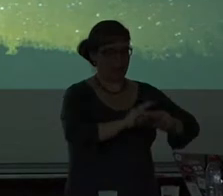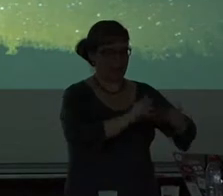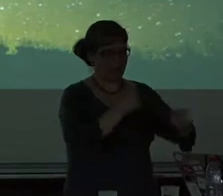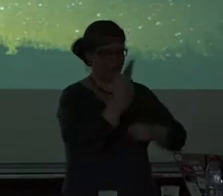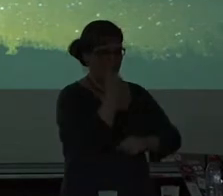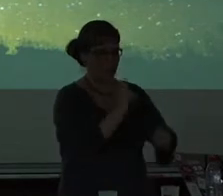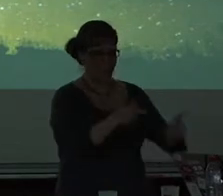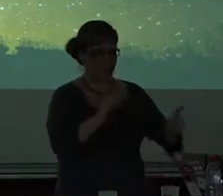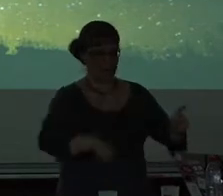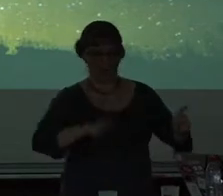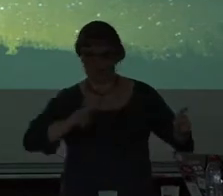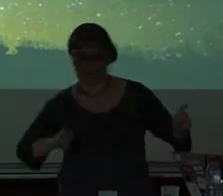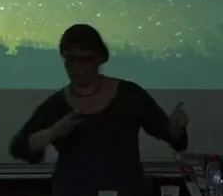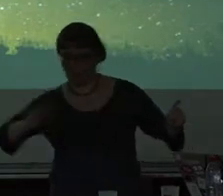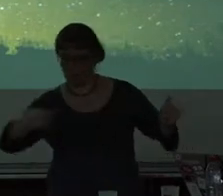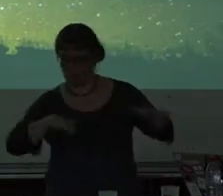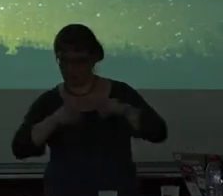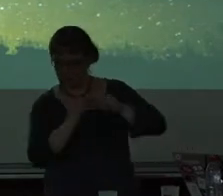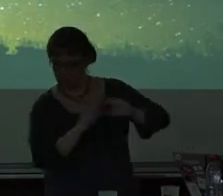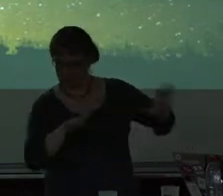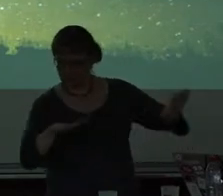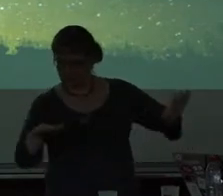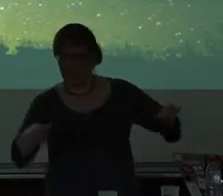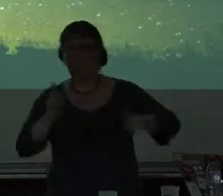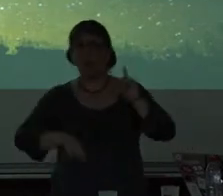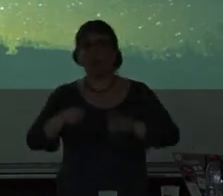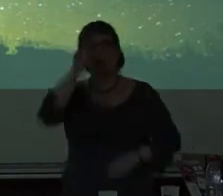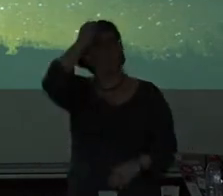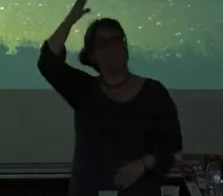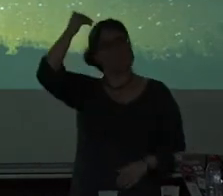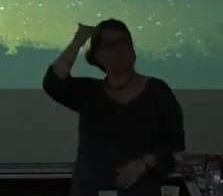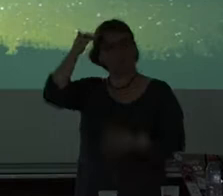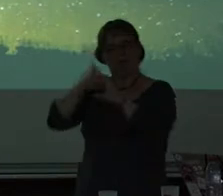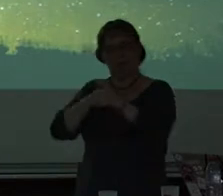votre auditoire et donc vous allez voir d'autres facettes d'un concept que vous pensiez comprendre.